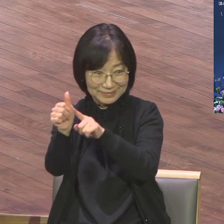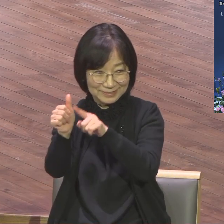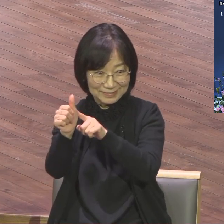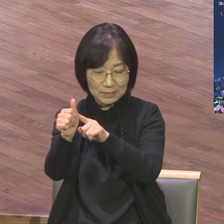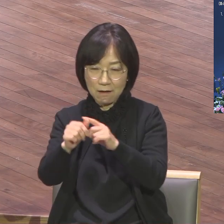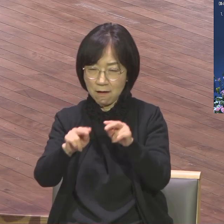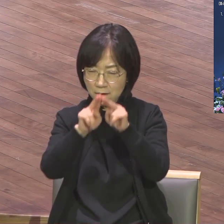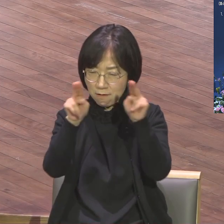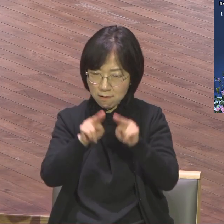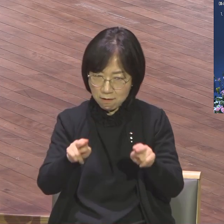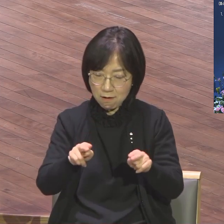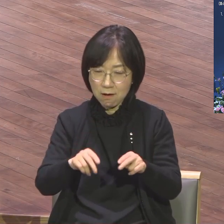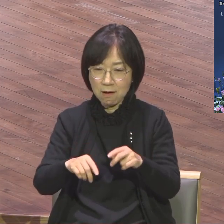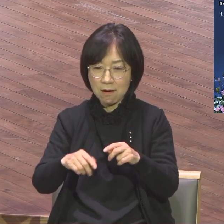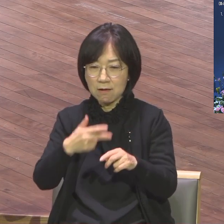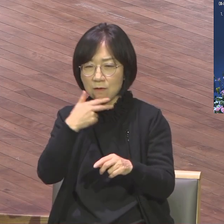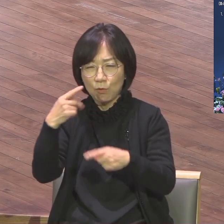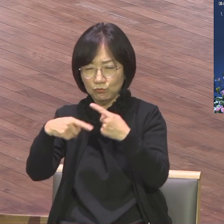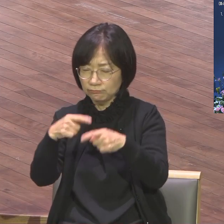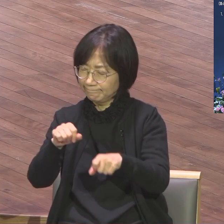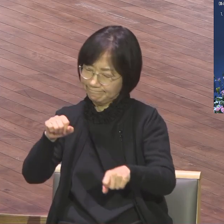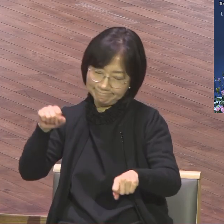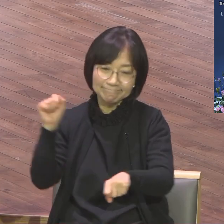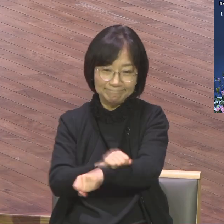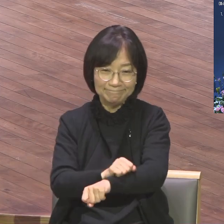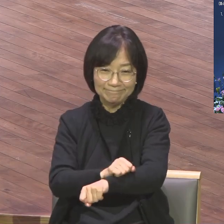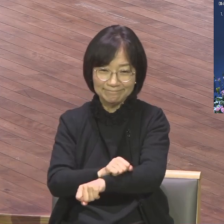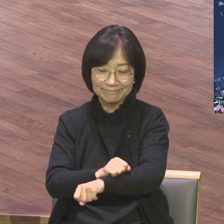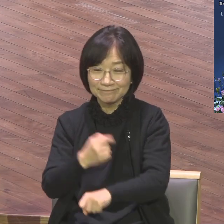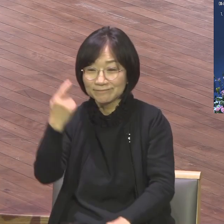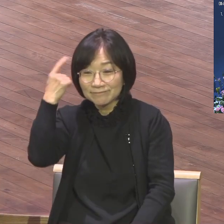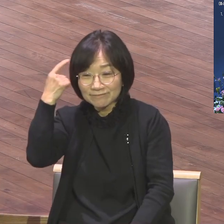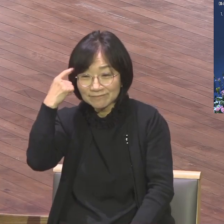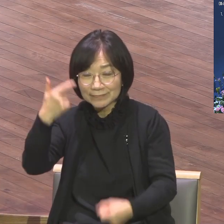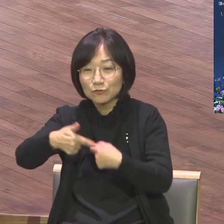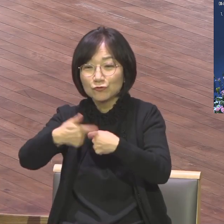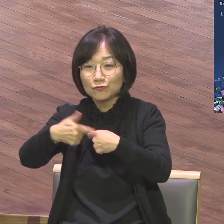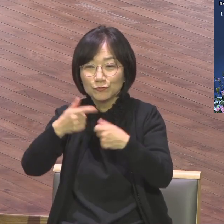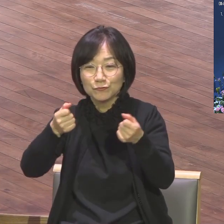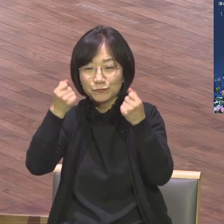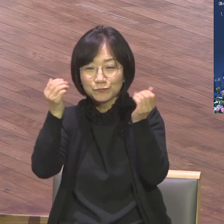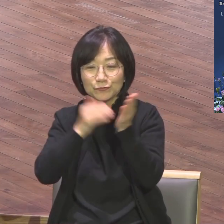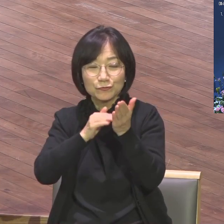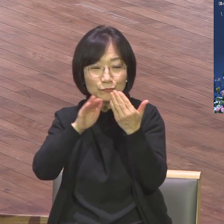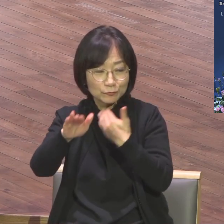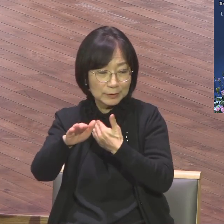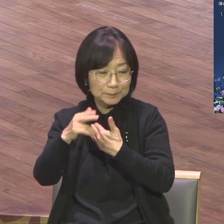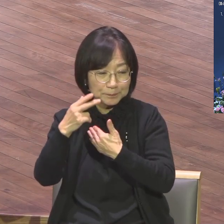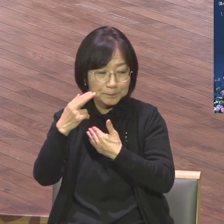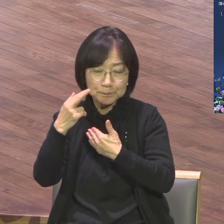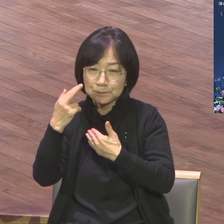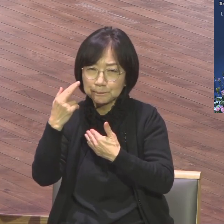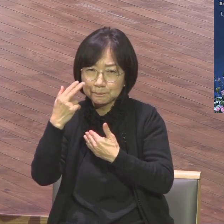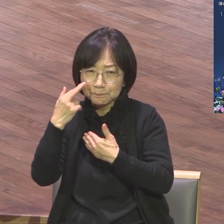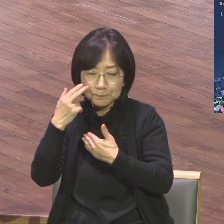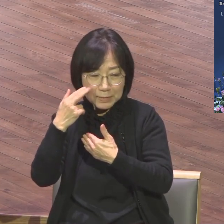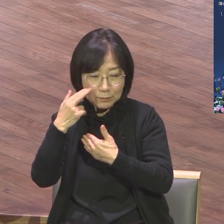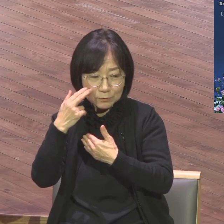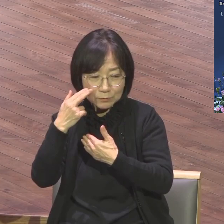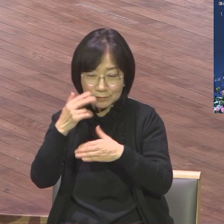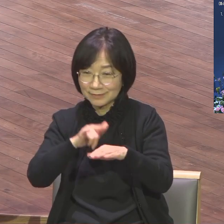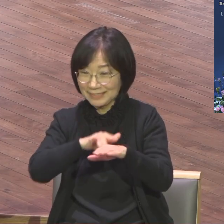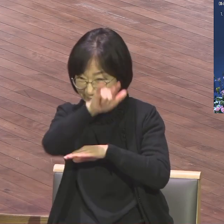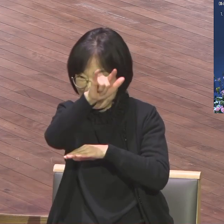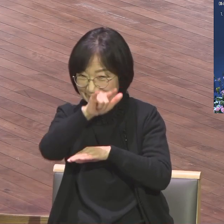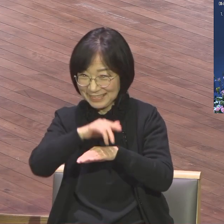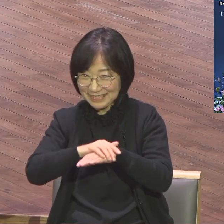현지인처럼 합니다. 똑같이 웬 영어를 초등학교 마치고 초등학교를 마칠 쯤에 우리